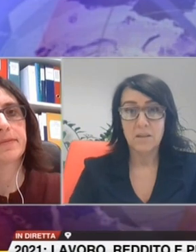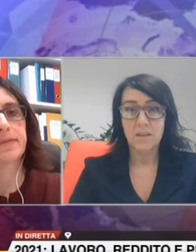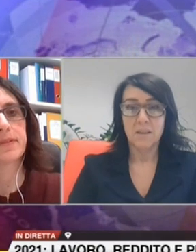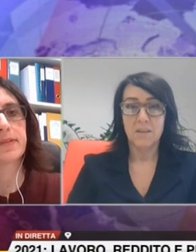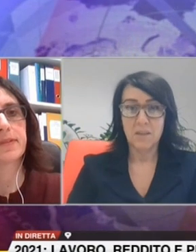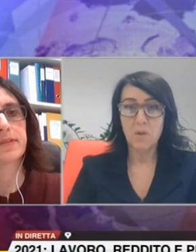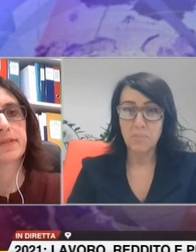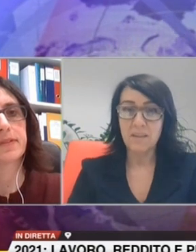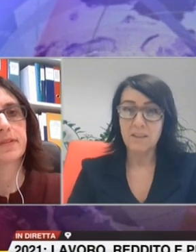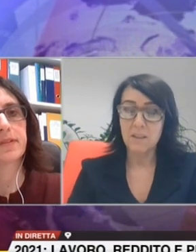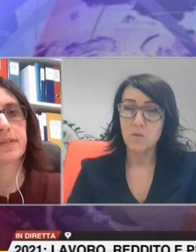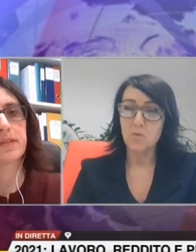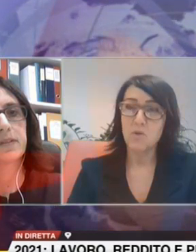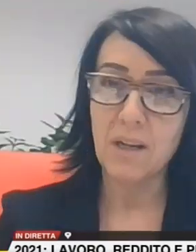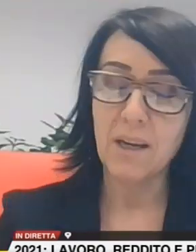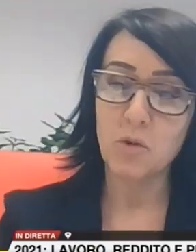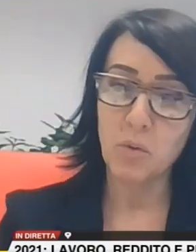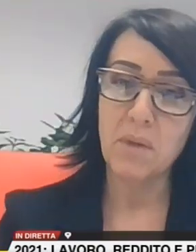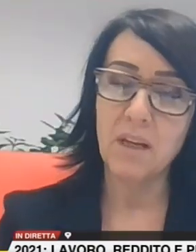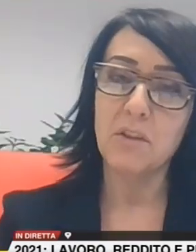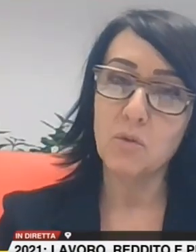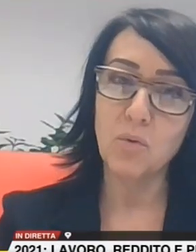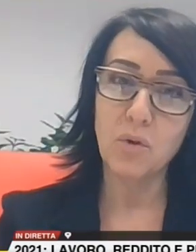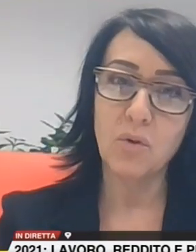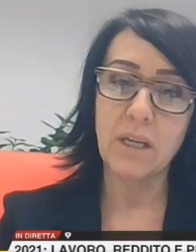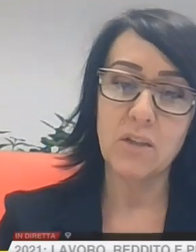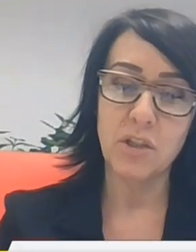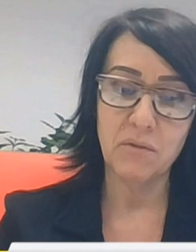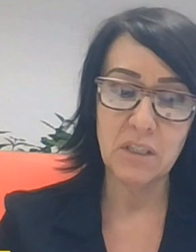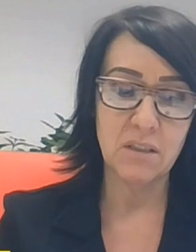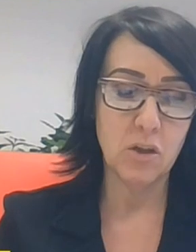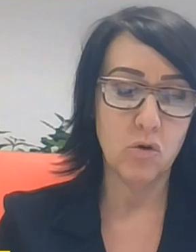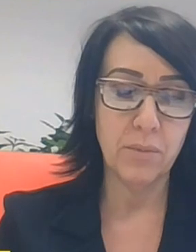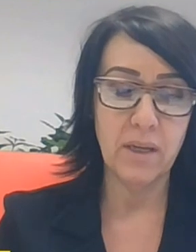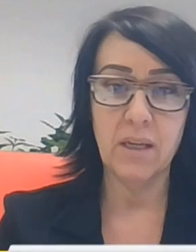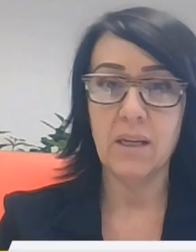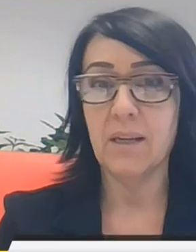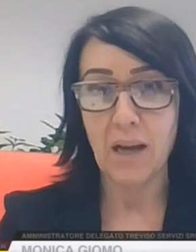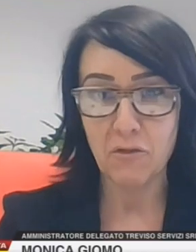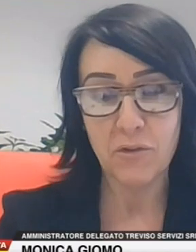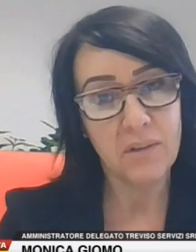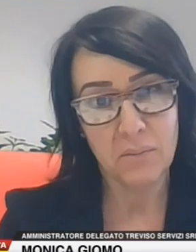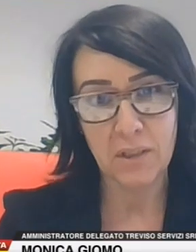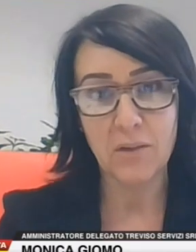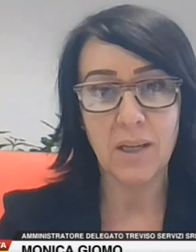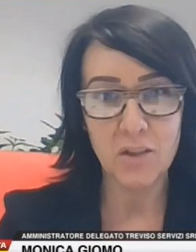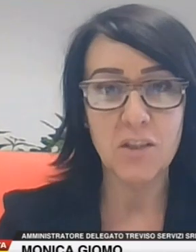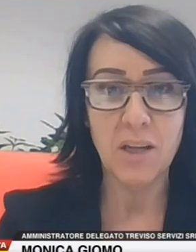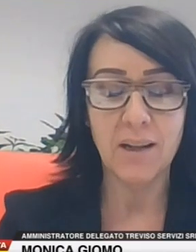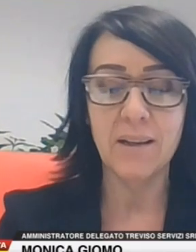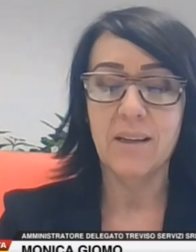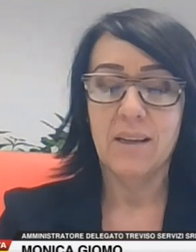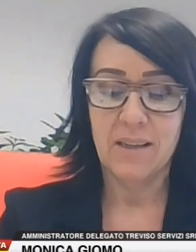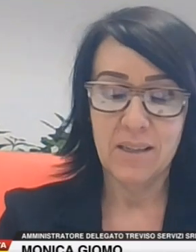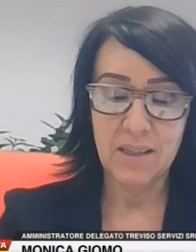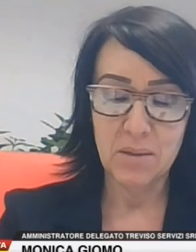Sì, siamo ripartiti con un gennaio 2021 che ci ha visti come CAF, in particolare